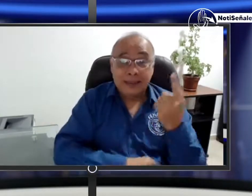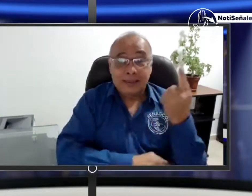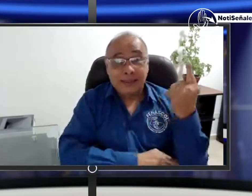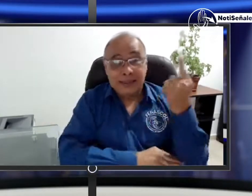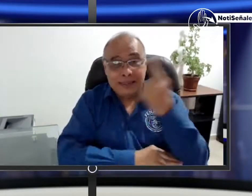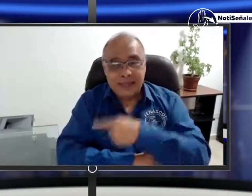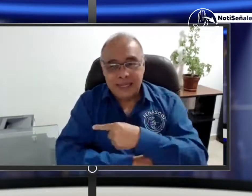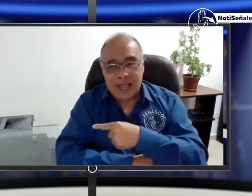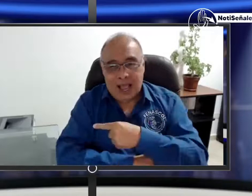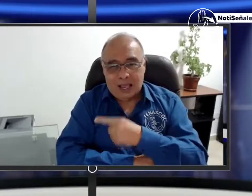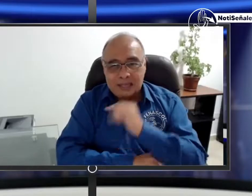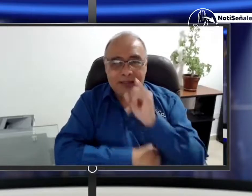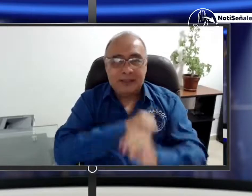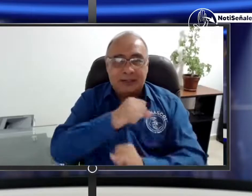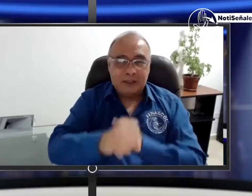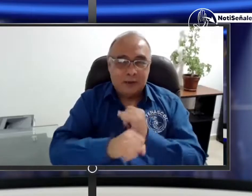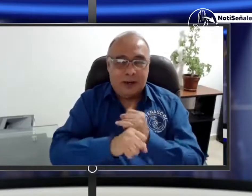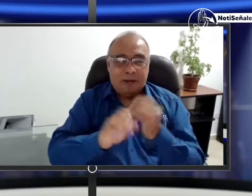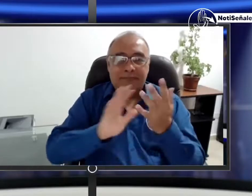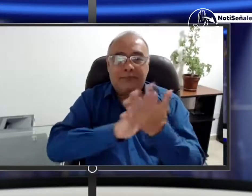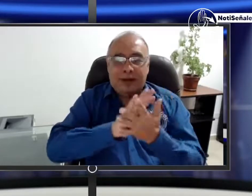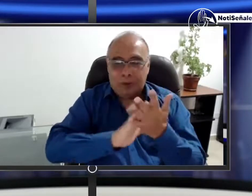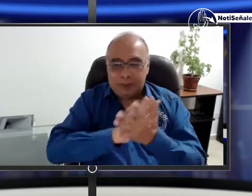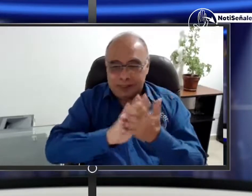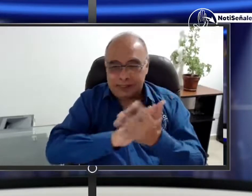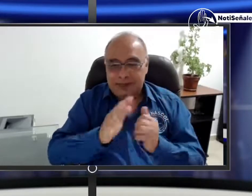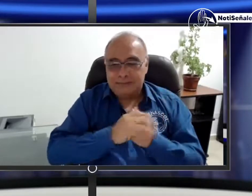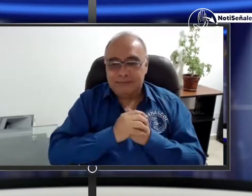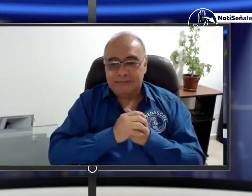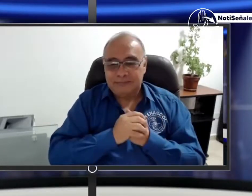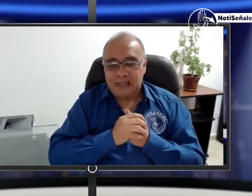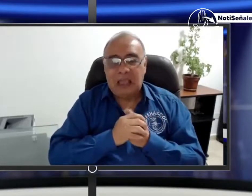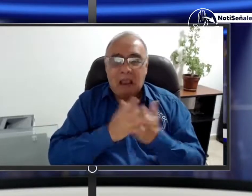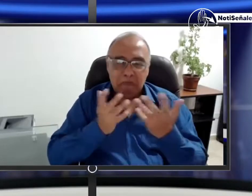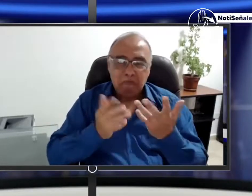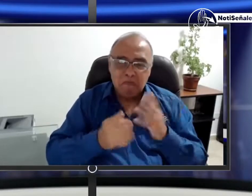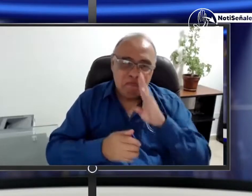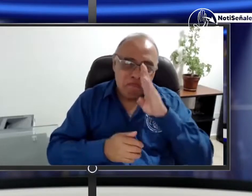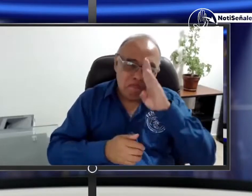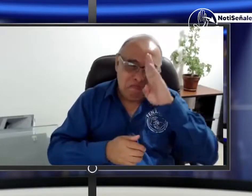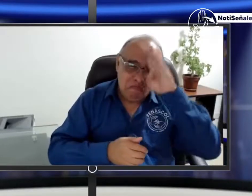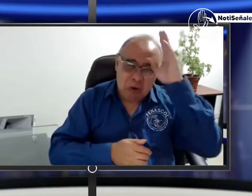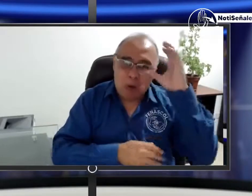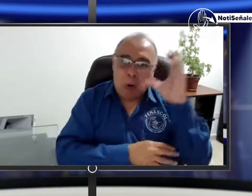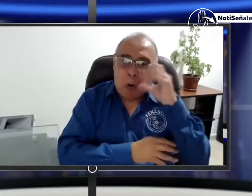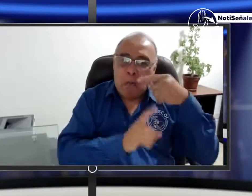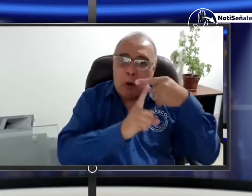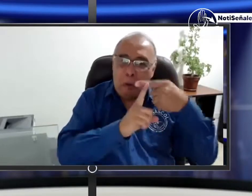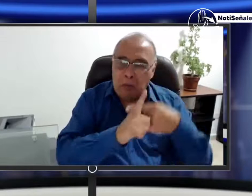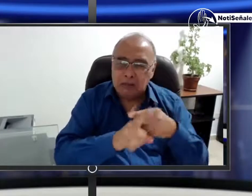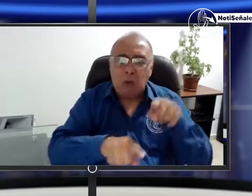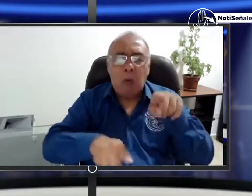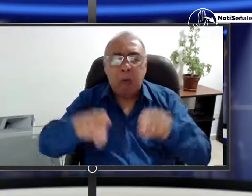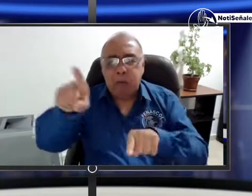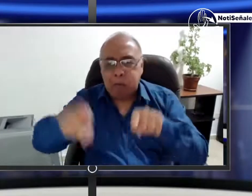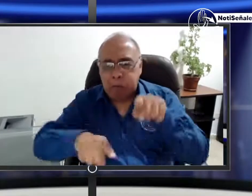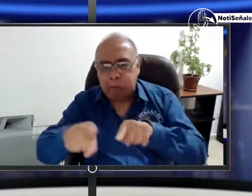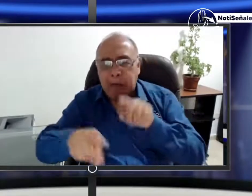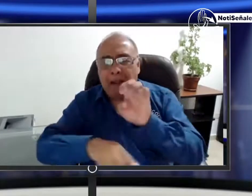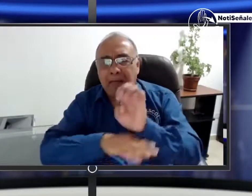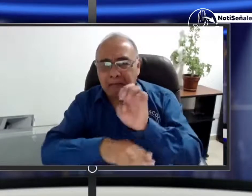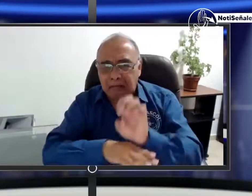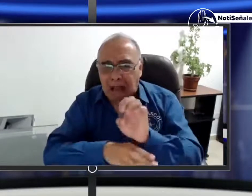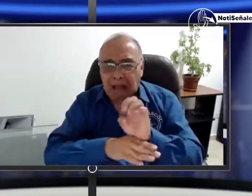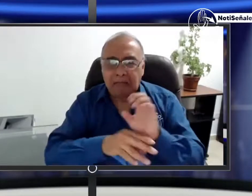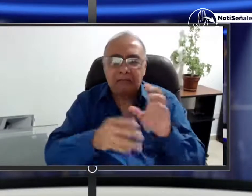ha convocado para que pensemos más bien en una semana y así también celebremos el día internacional